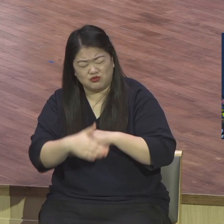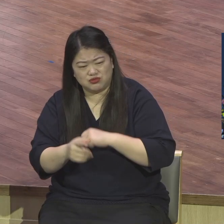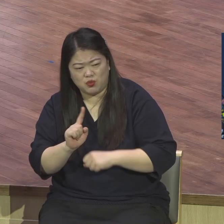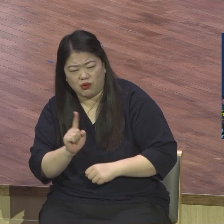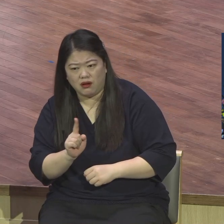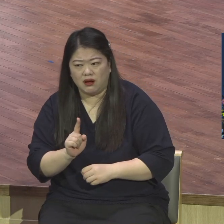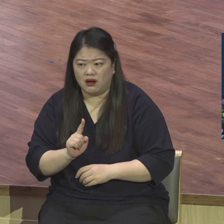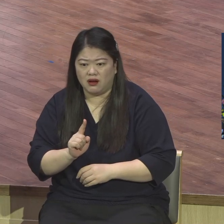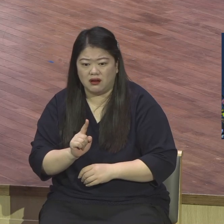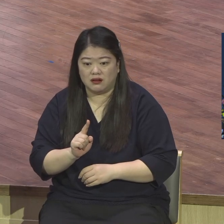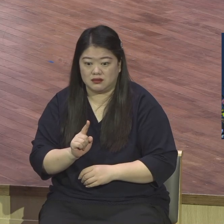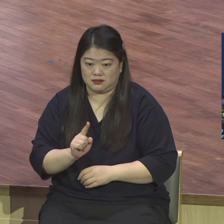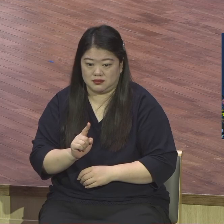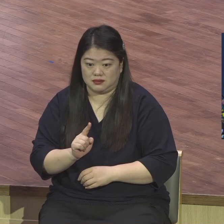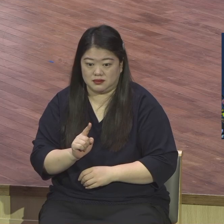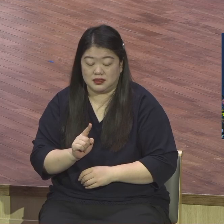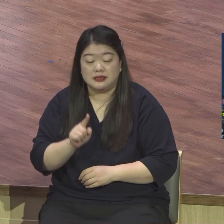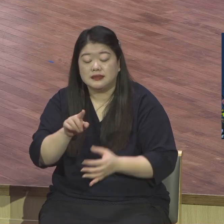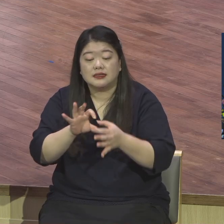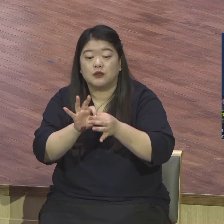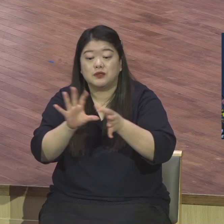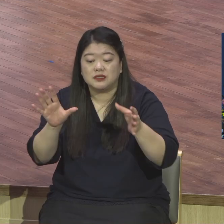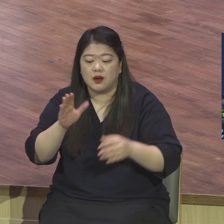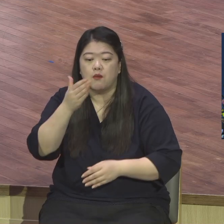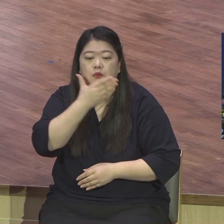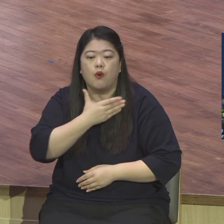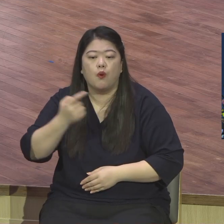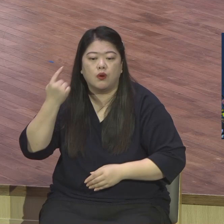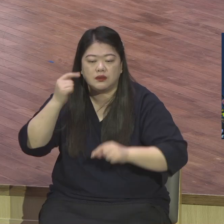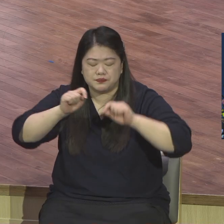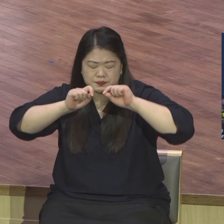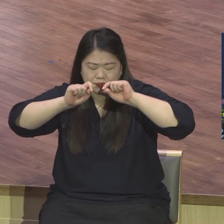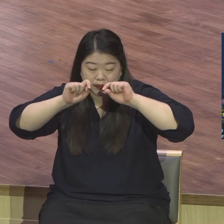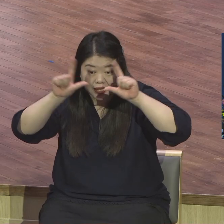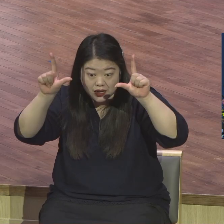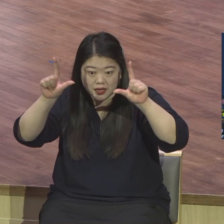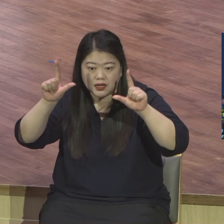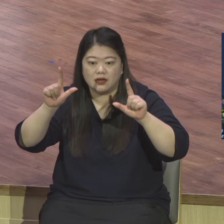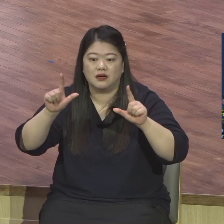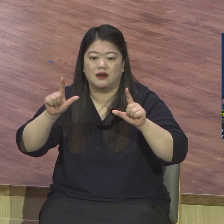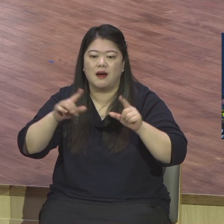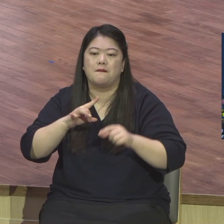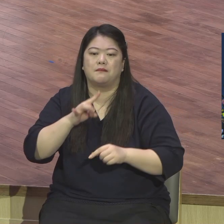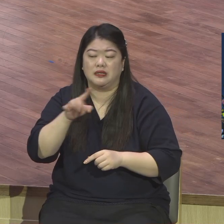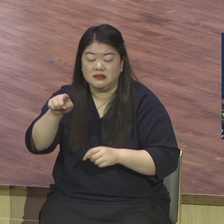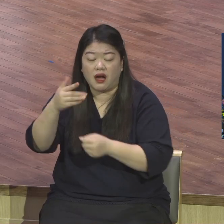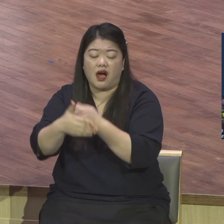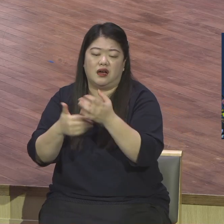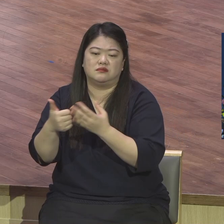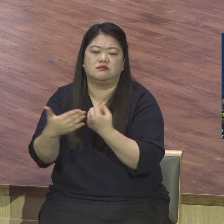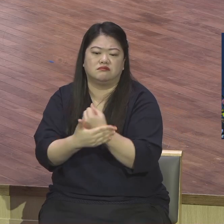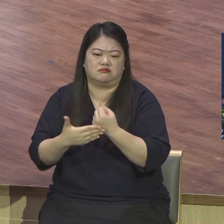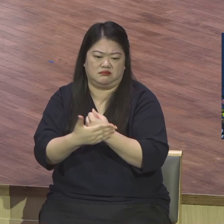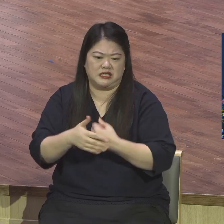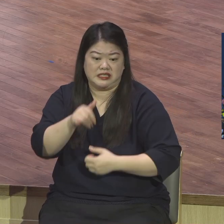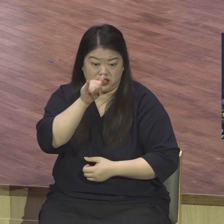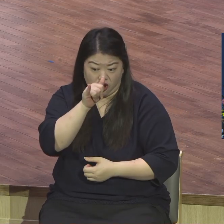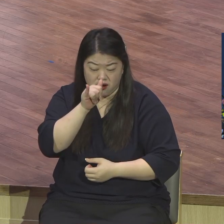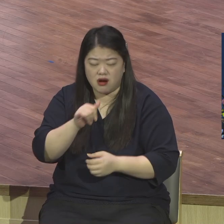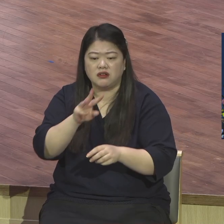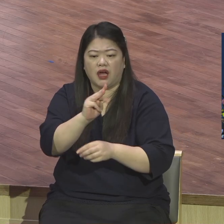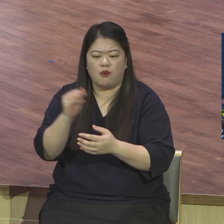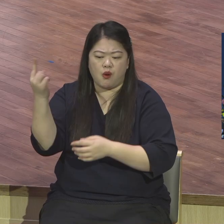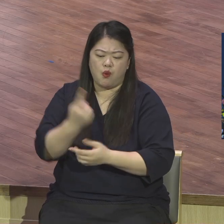여러분 특별히 부르신 줄 믿으시기 바랍니다. 여러분 스스로를 인정해야 됩니다. 왜냐하면 제가요